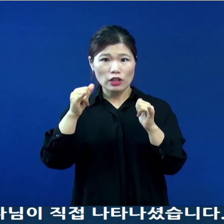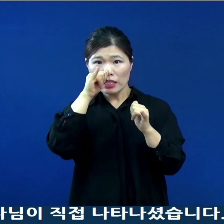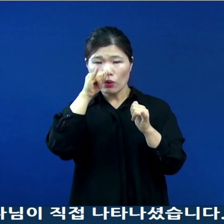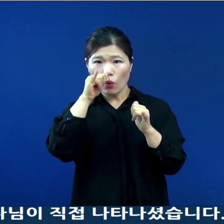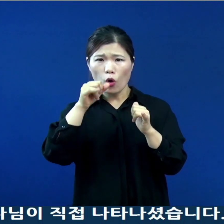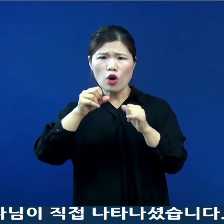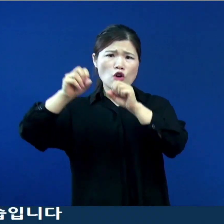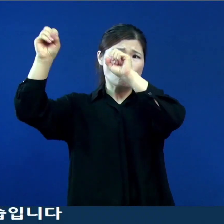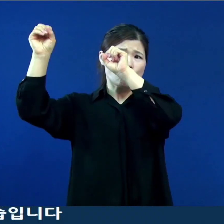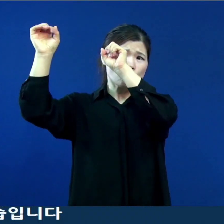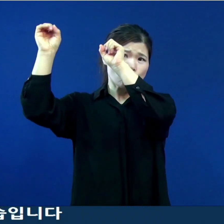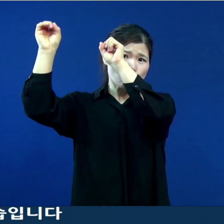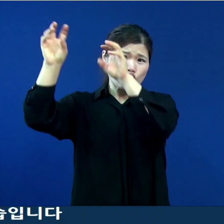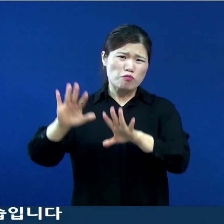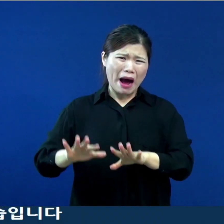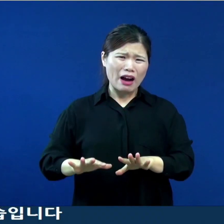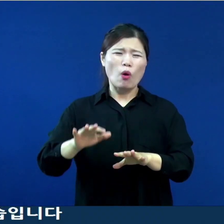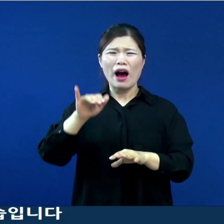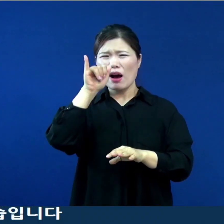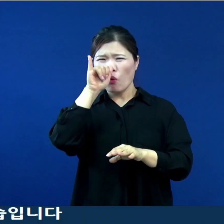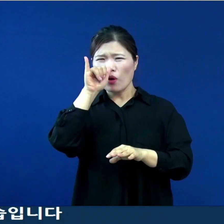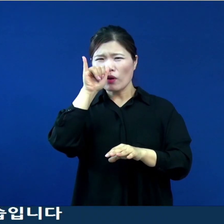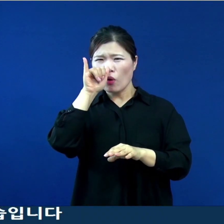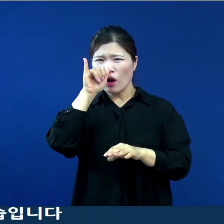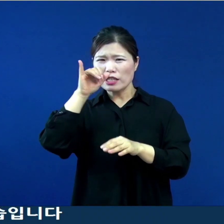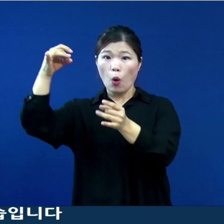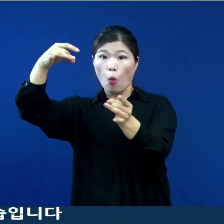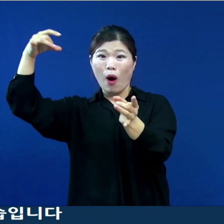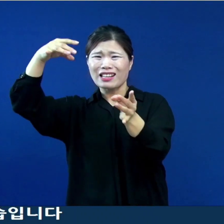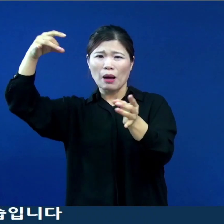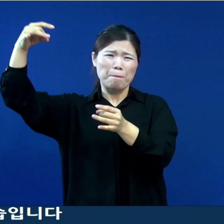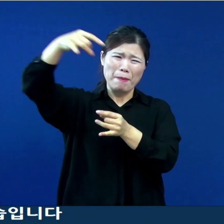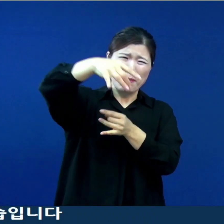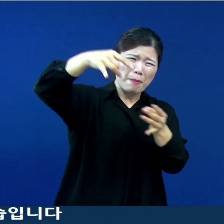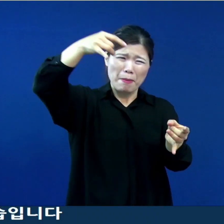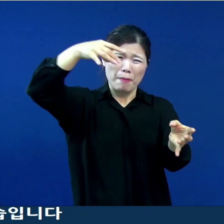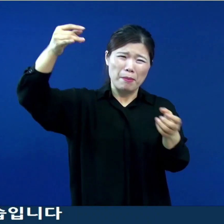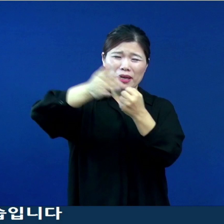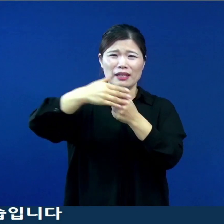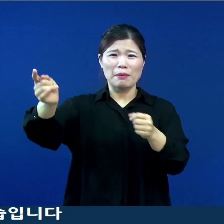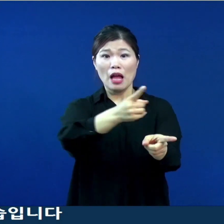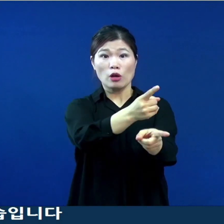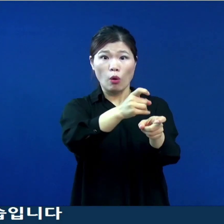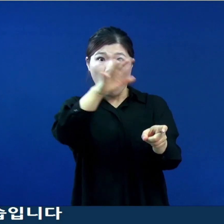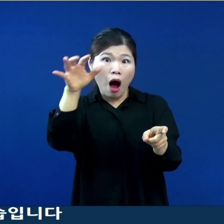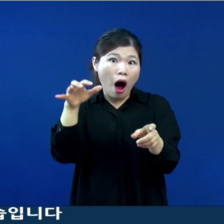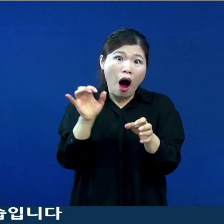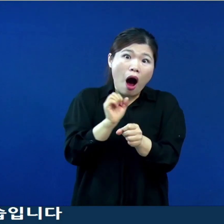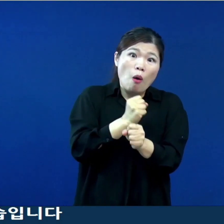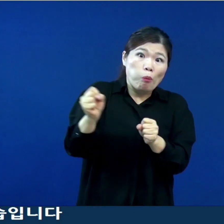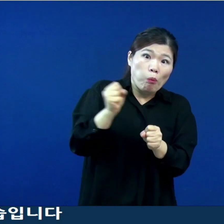숯불을 내리시도다. 그의 화살이 막 하늘에서 날아오니까 적군들이 혼비백산하는 모습인 거죠.